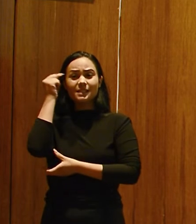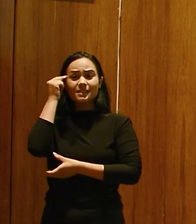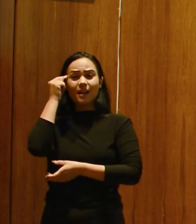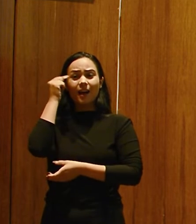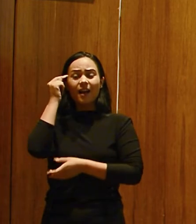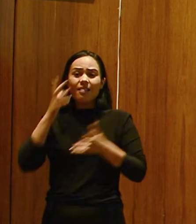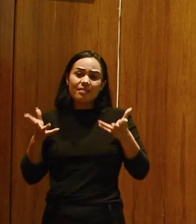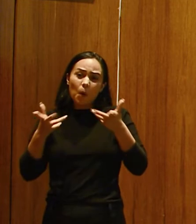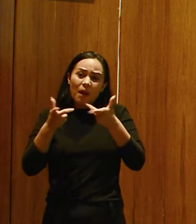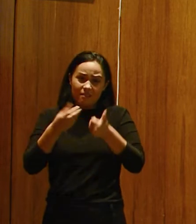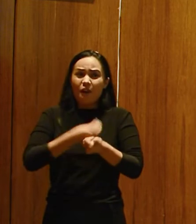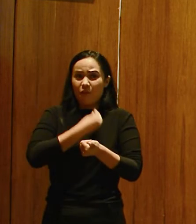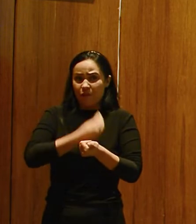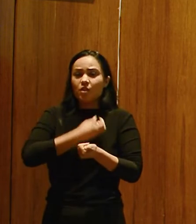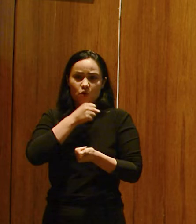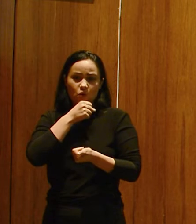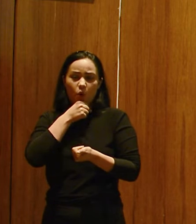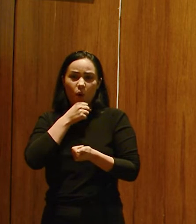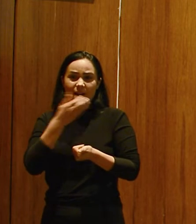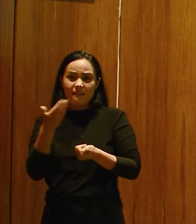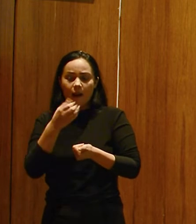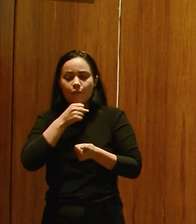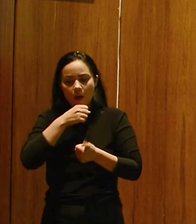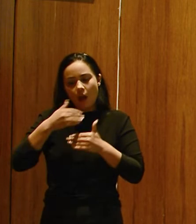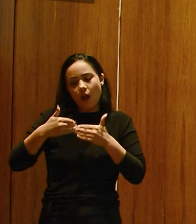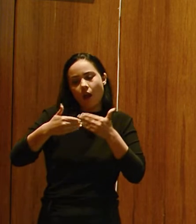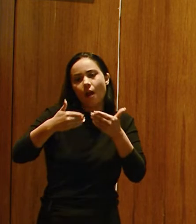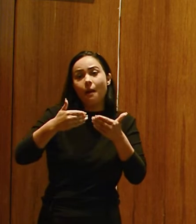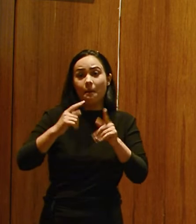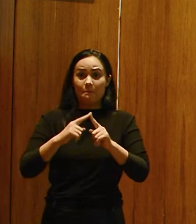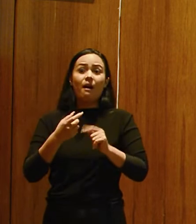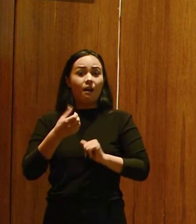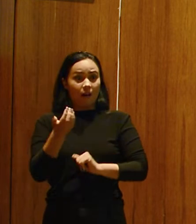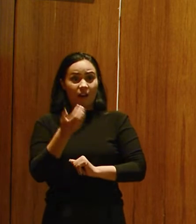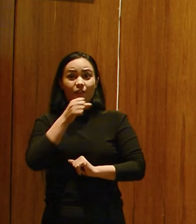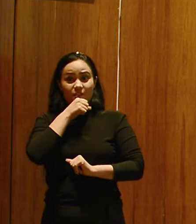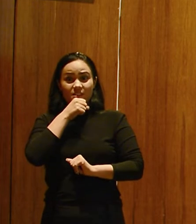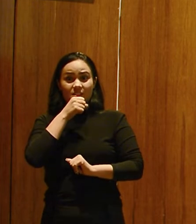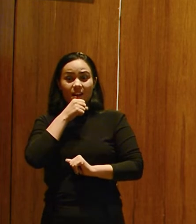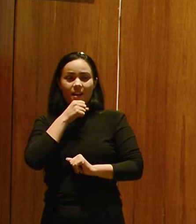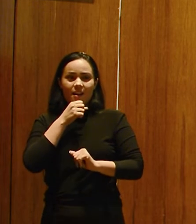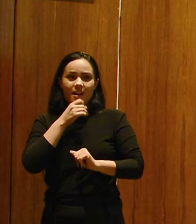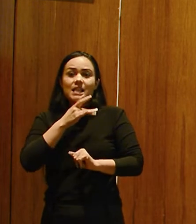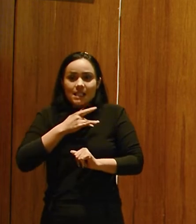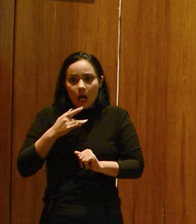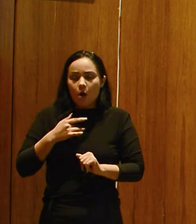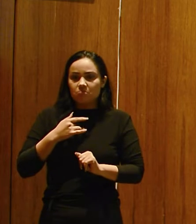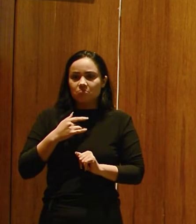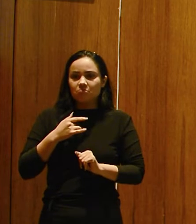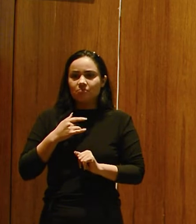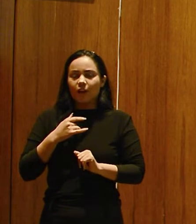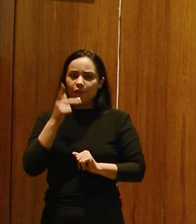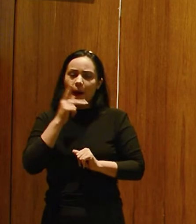pensar na qualidade de vida dos idosos. A gente quer envelhecer, mas nós queremos envelhecer de uma forma saudável.